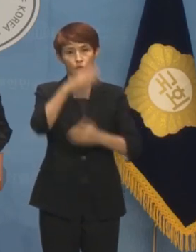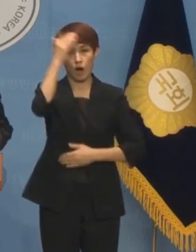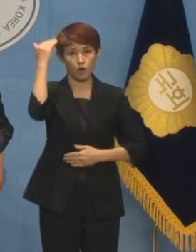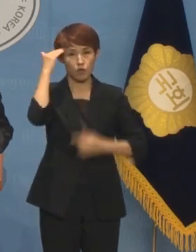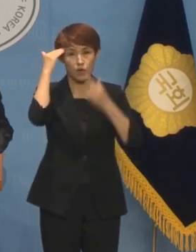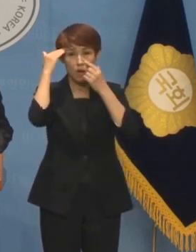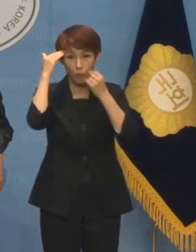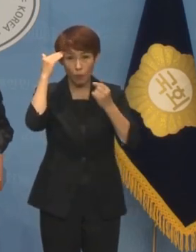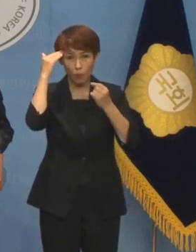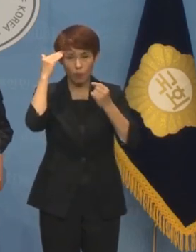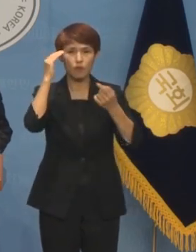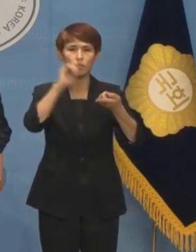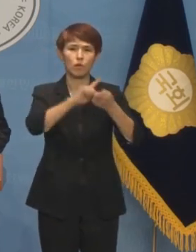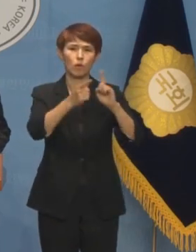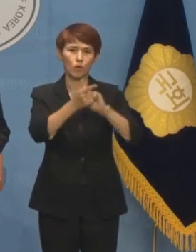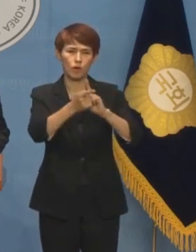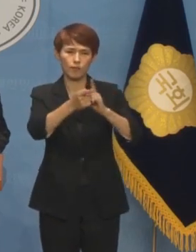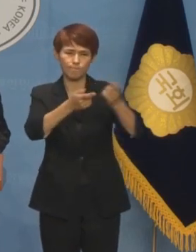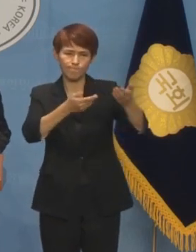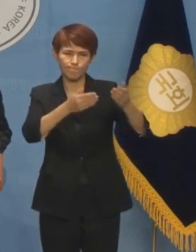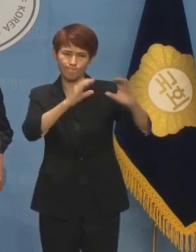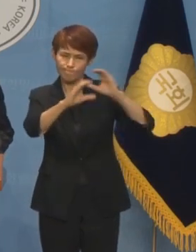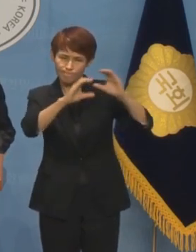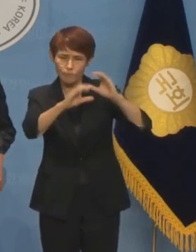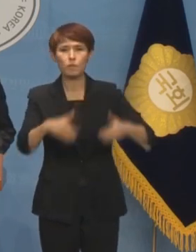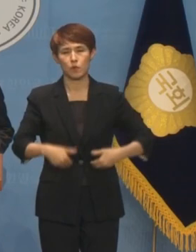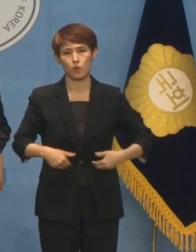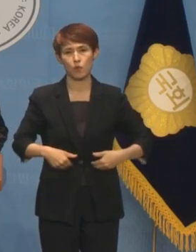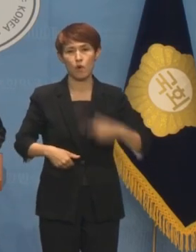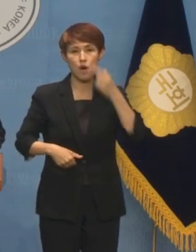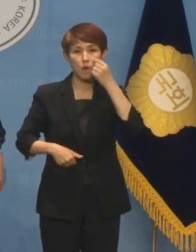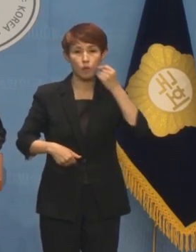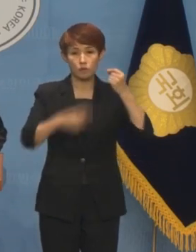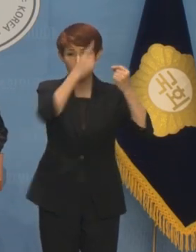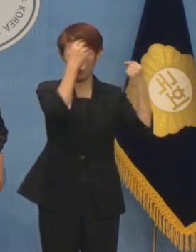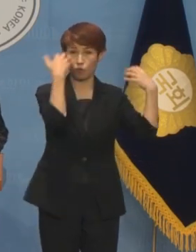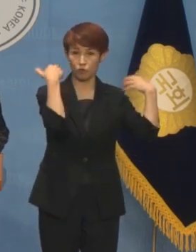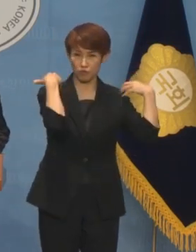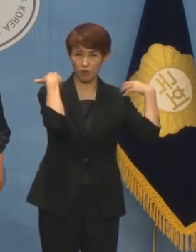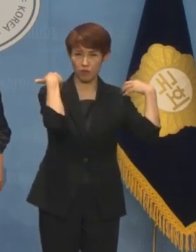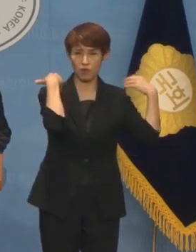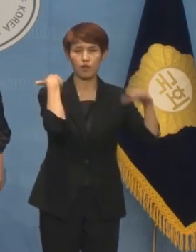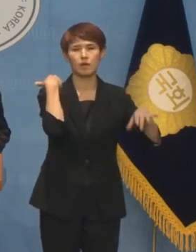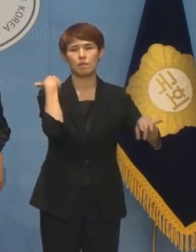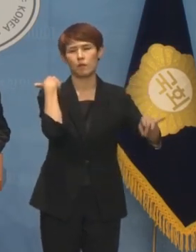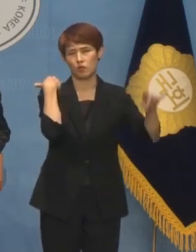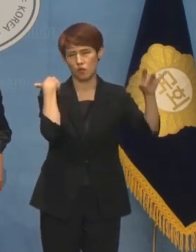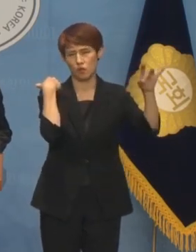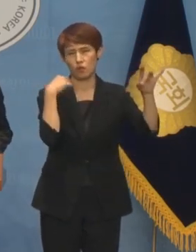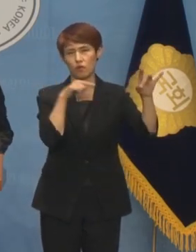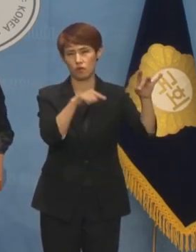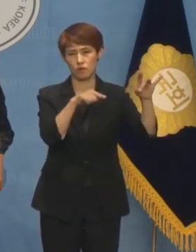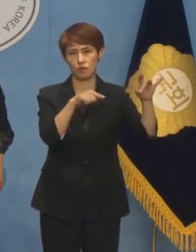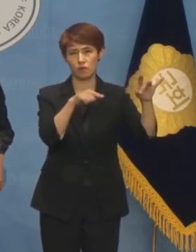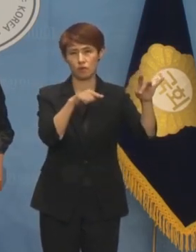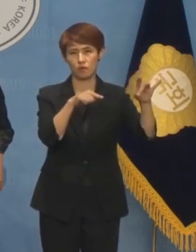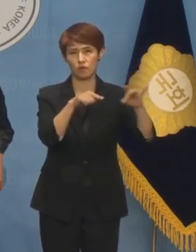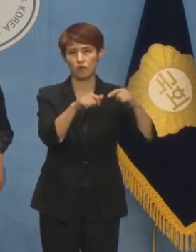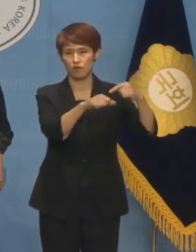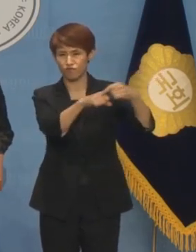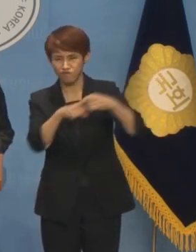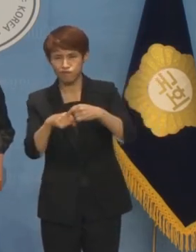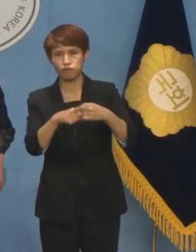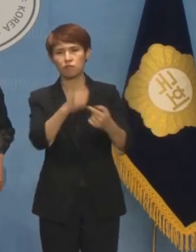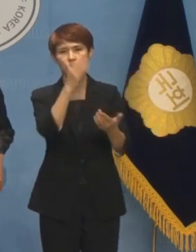원만한 마무리에 나서야 하며, 그러기 위해서는 일본 정부가 우선 부당한 조치를 당장 처리해야